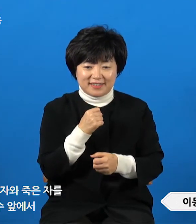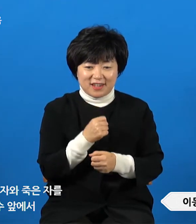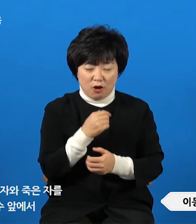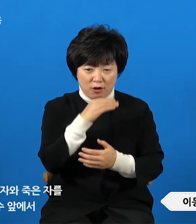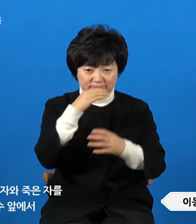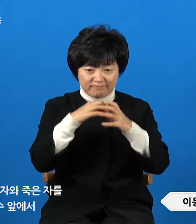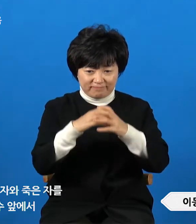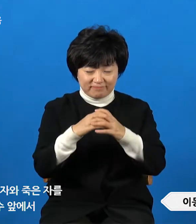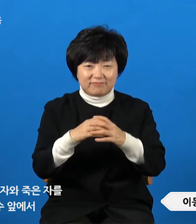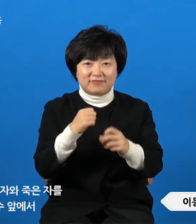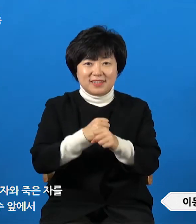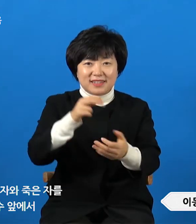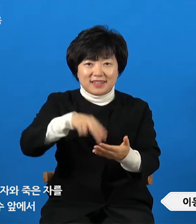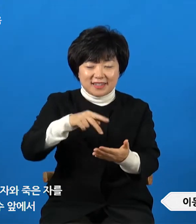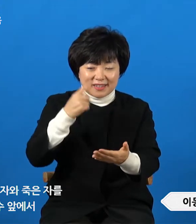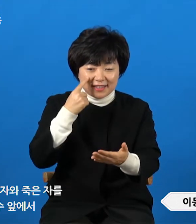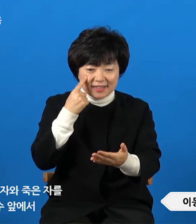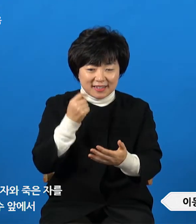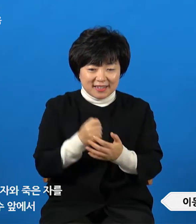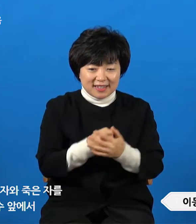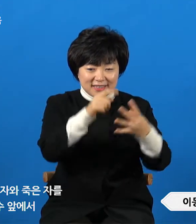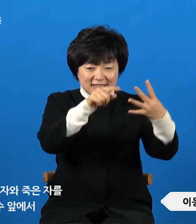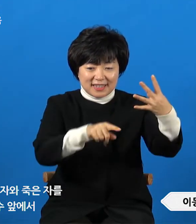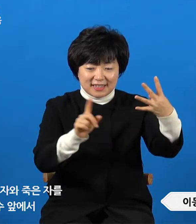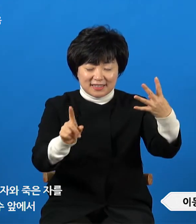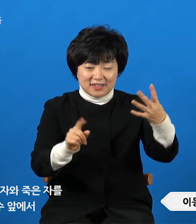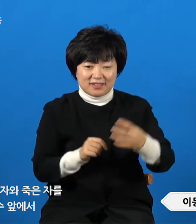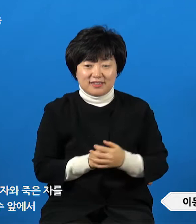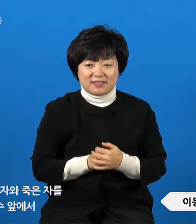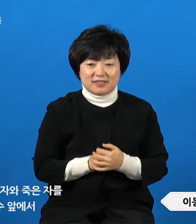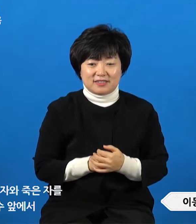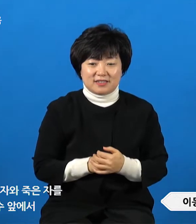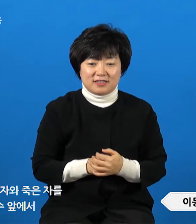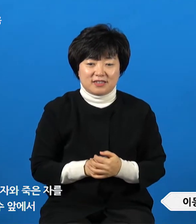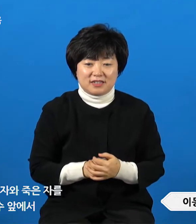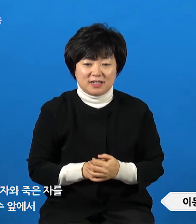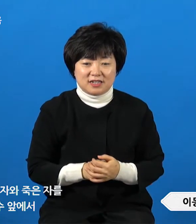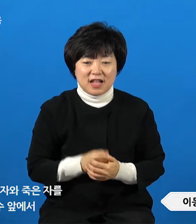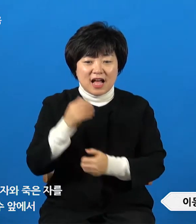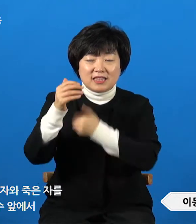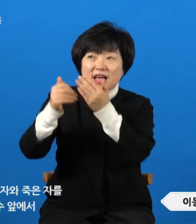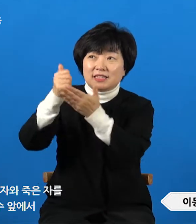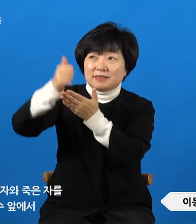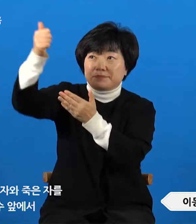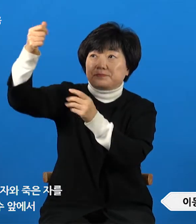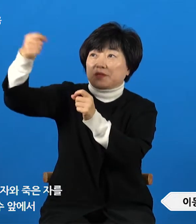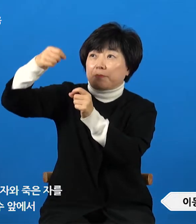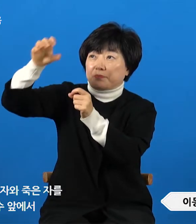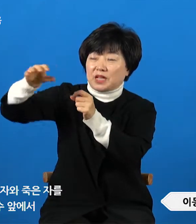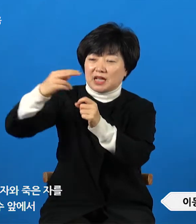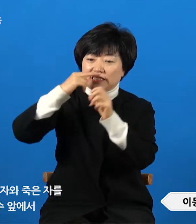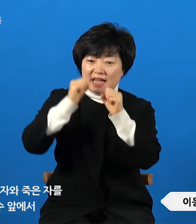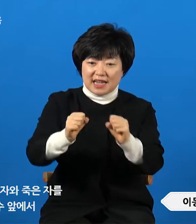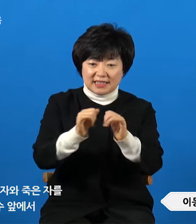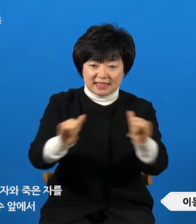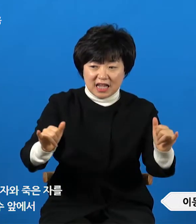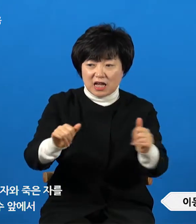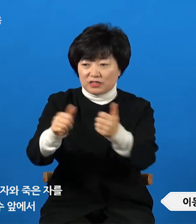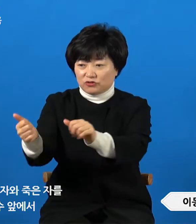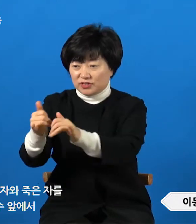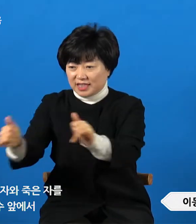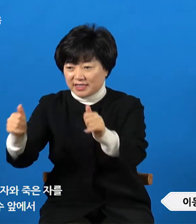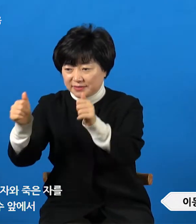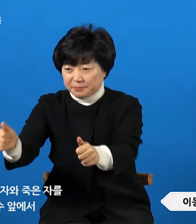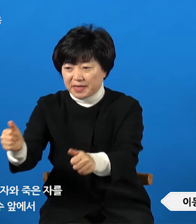자, 디모데후서 4장 1절, 2절 다 같이 시작. 하나님 앞과 살아있는 자와 죽은 자를